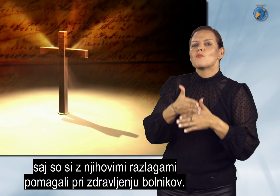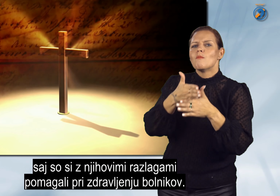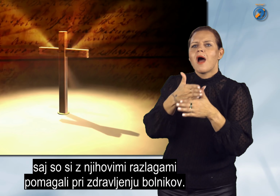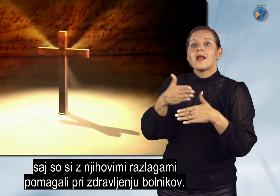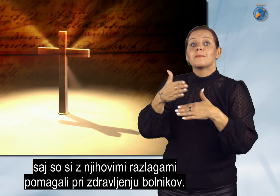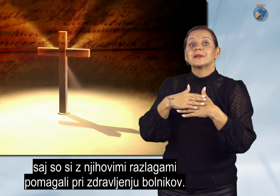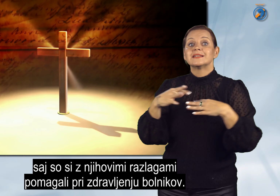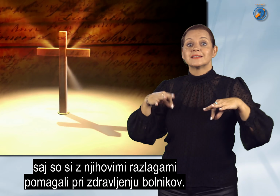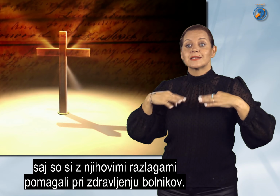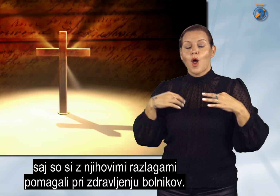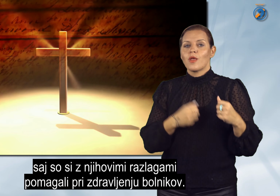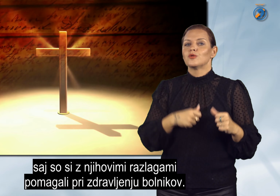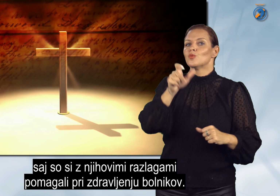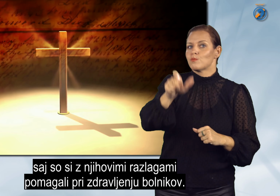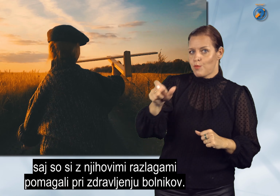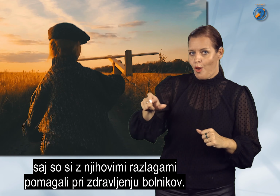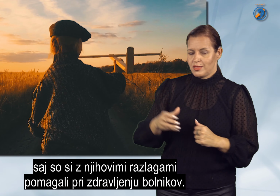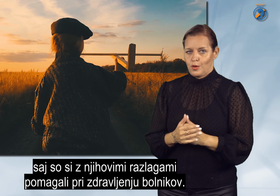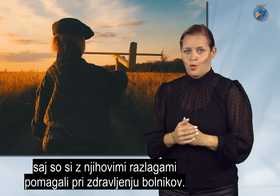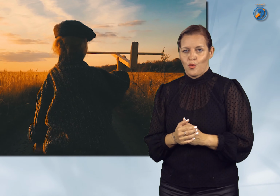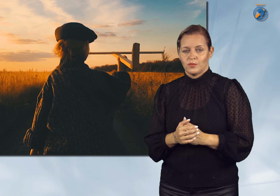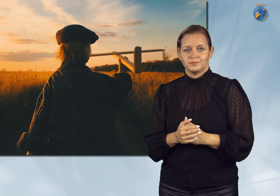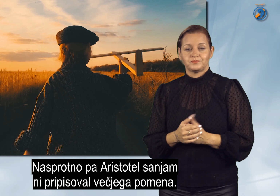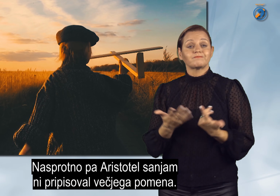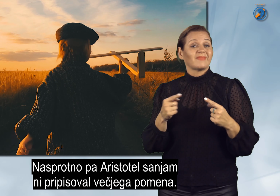pri zdravljenju bolnikov.